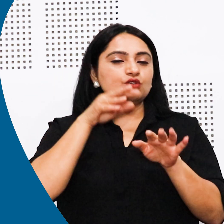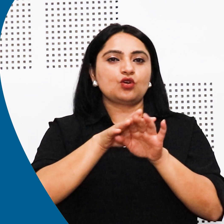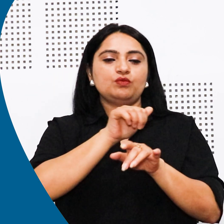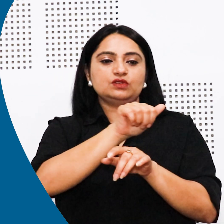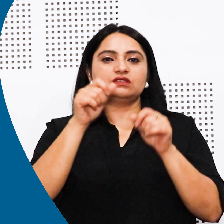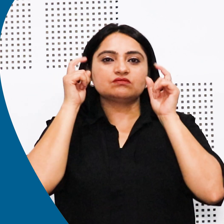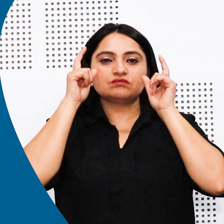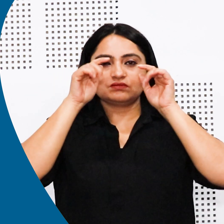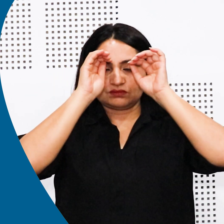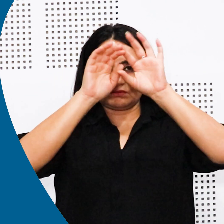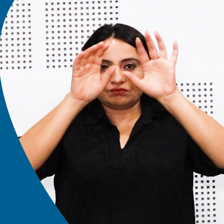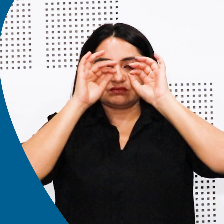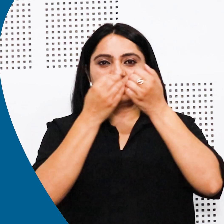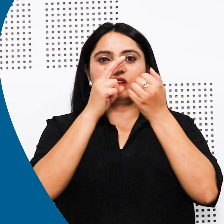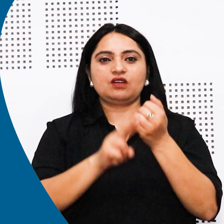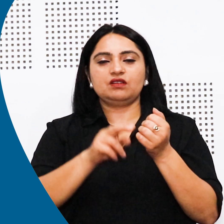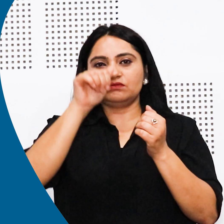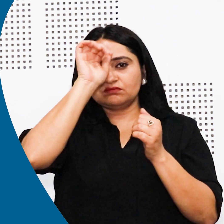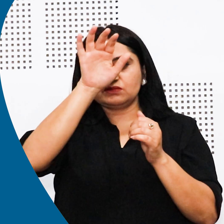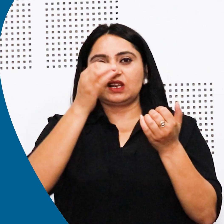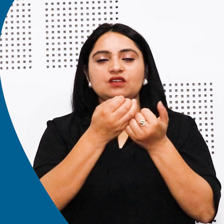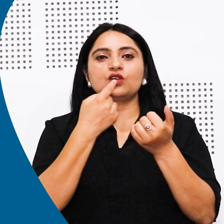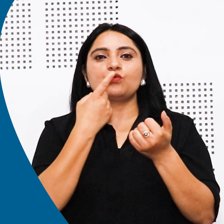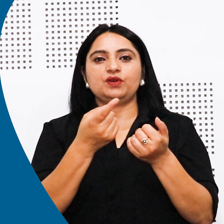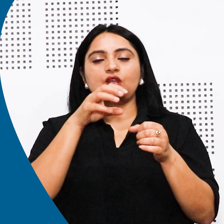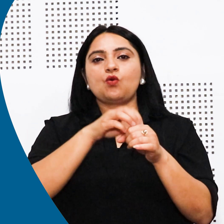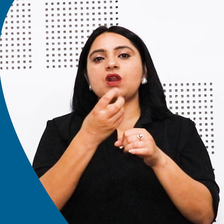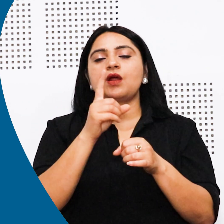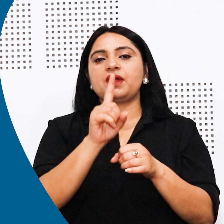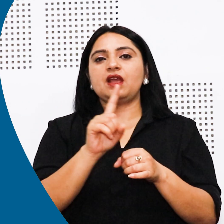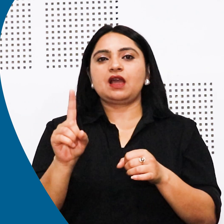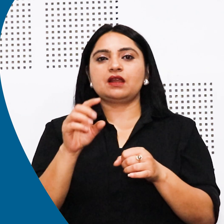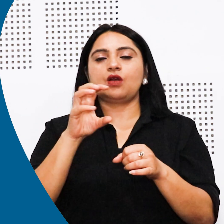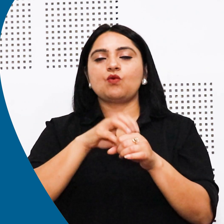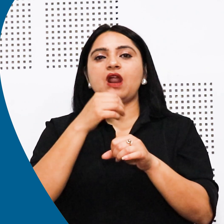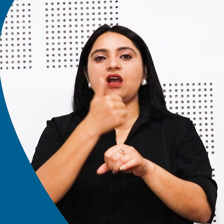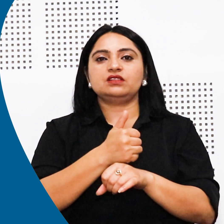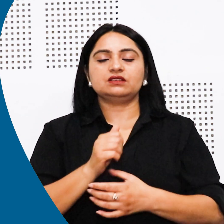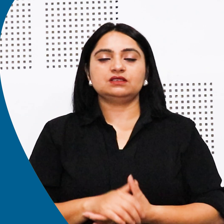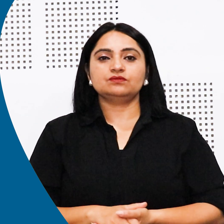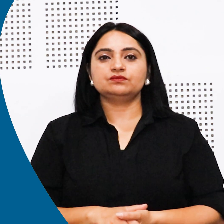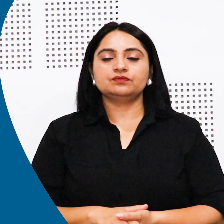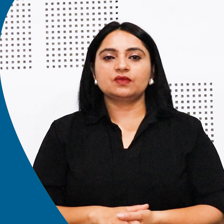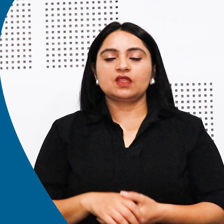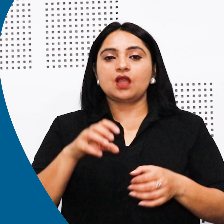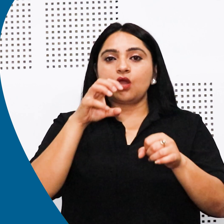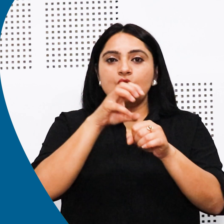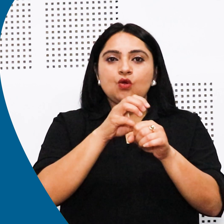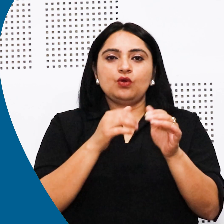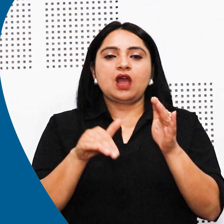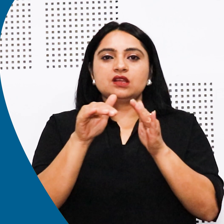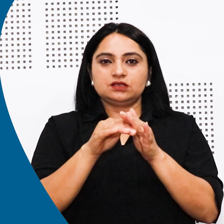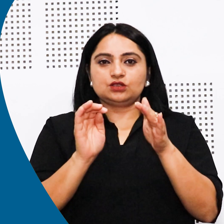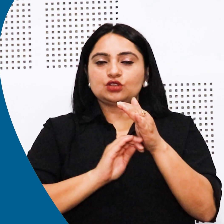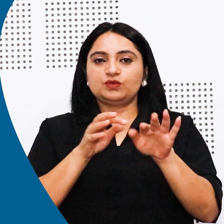चेतनामूलक सन्देश प्रसारण गरेर सुसूचित गराइएको बताउँदै वडा नम्बर 11 का वडा अध्यक्ष डण्डापानी पङ्गेनी। वडा स्तरीय विपद समितिहरू